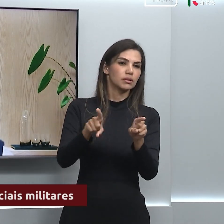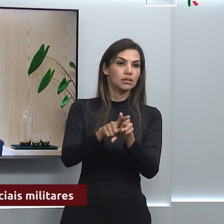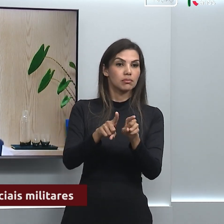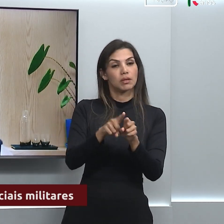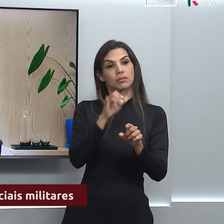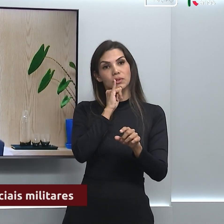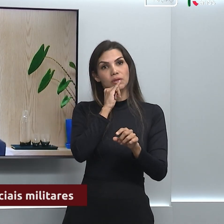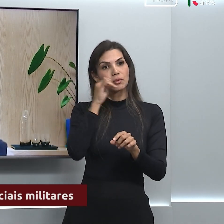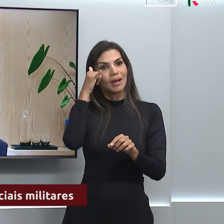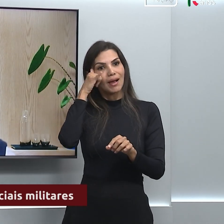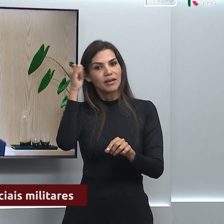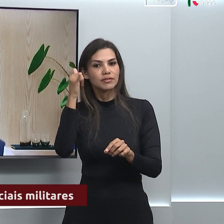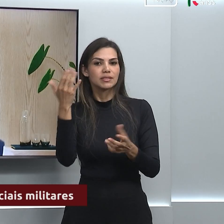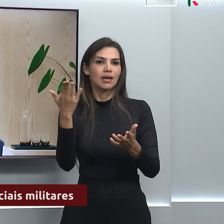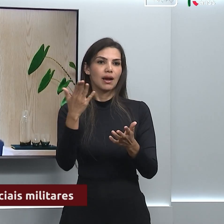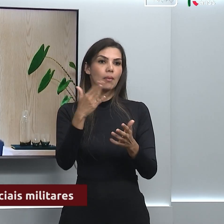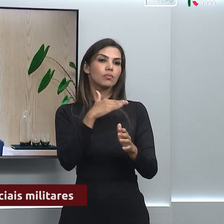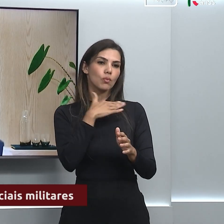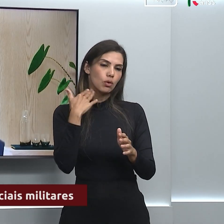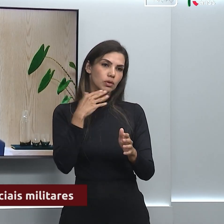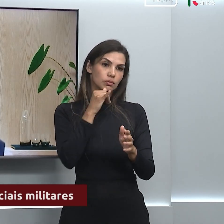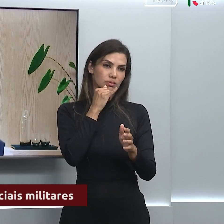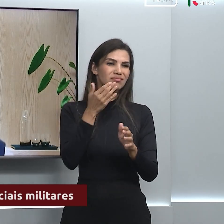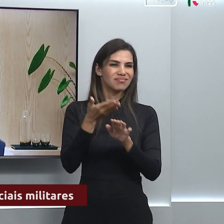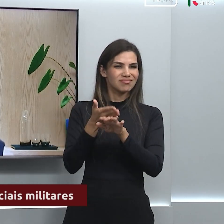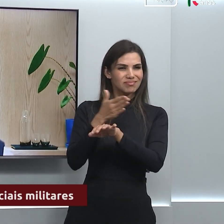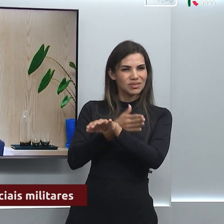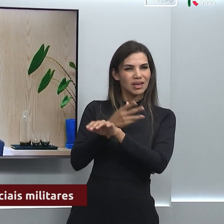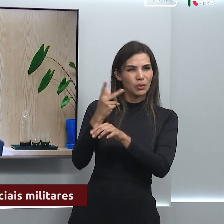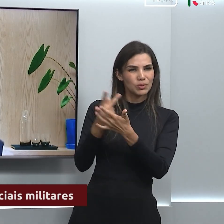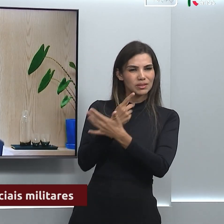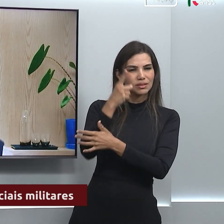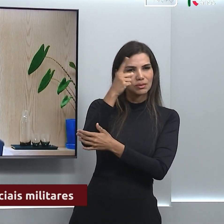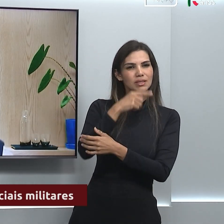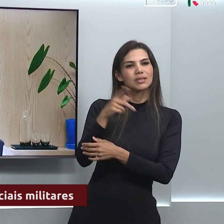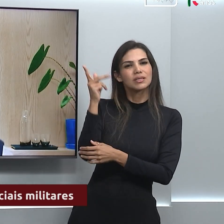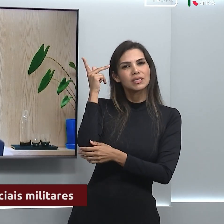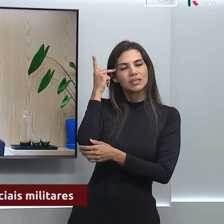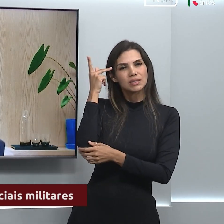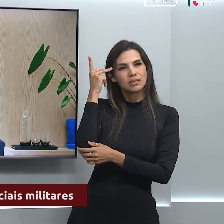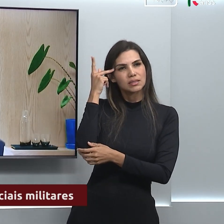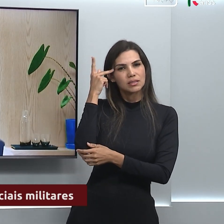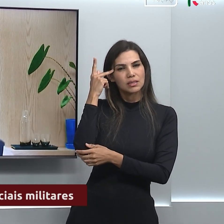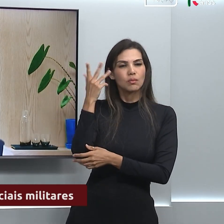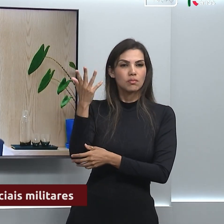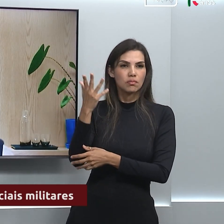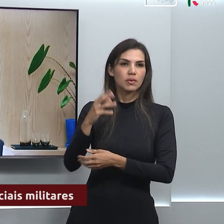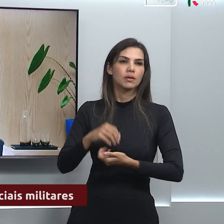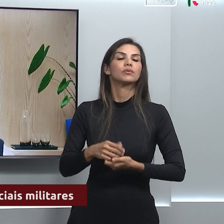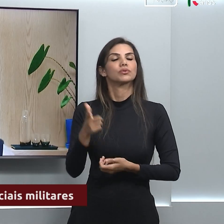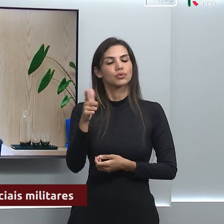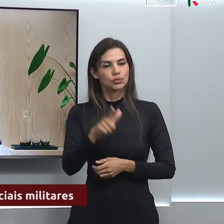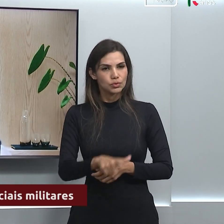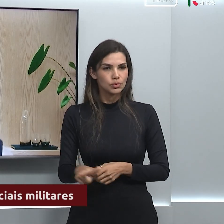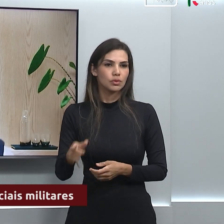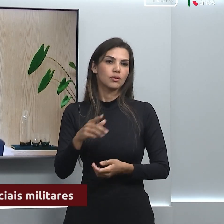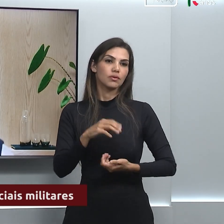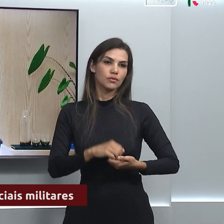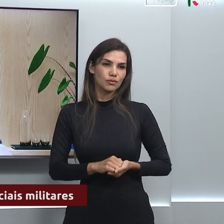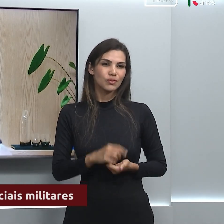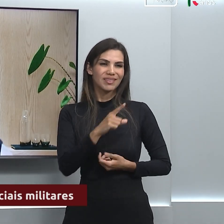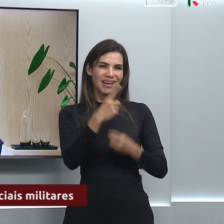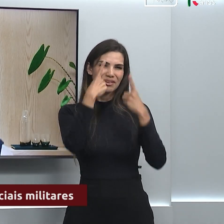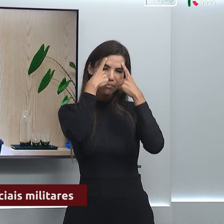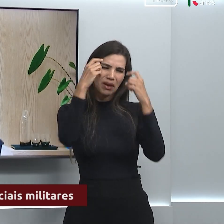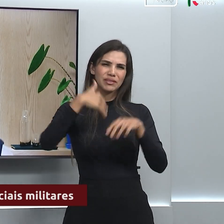das pessoas, como aconteceu recentemente no estado de São Paulo, que a gente acabou dando exemplo, mas surge novamente. A partir